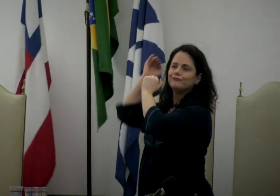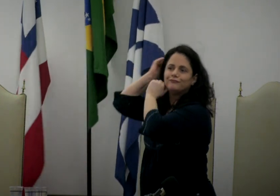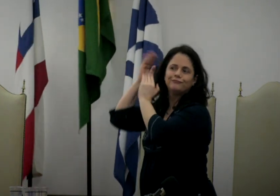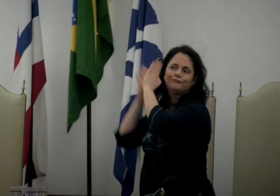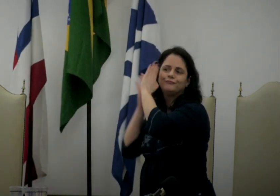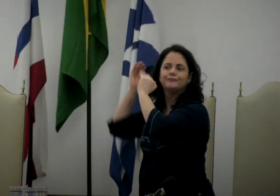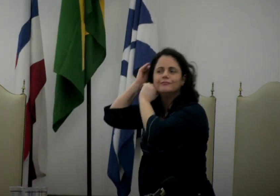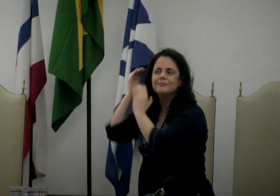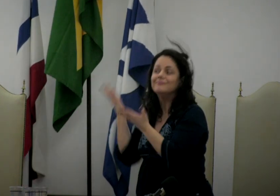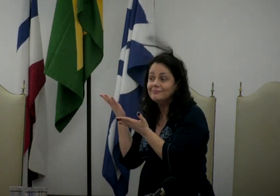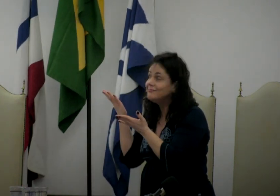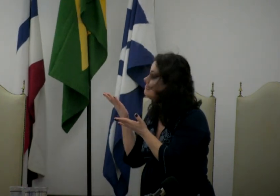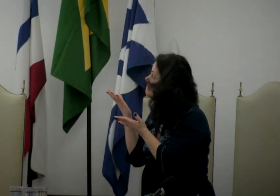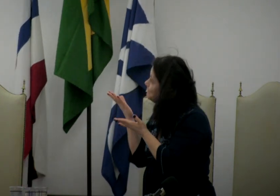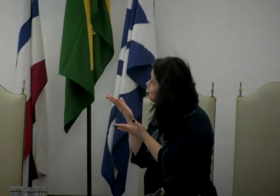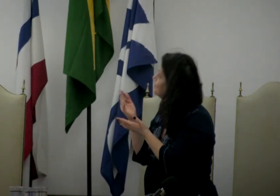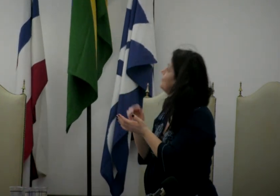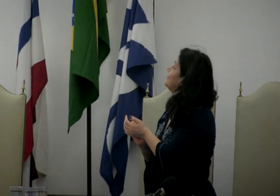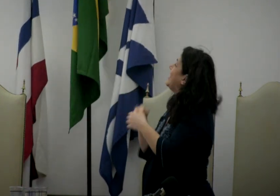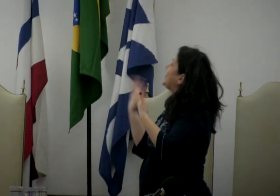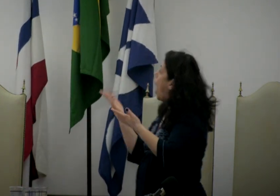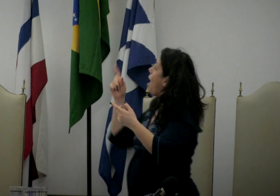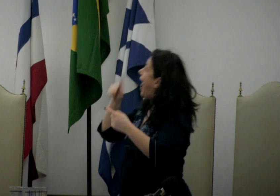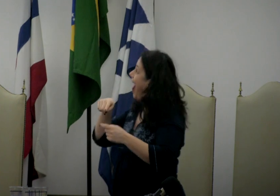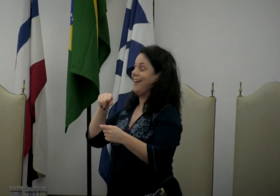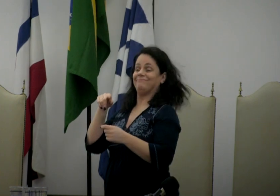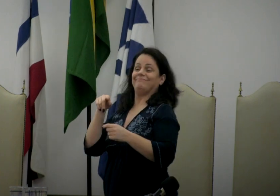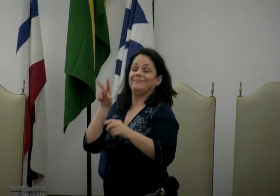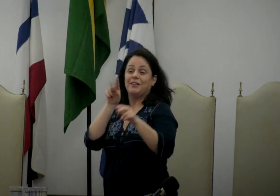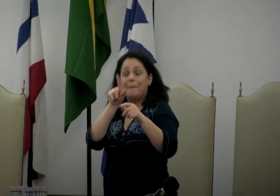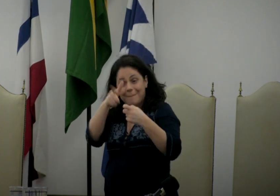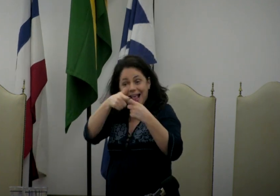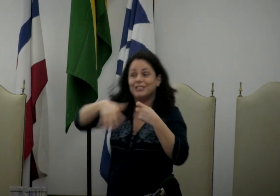uma visão do surdo através do ouvido, através da deficiência.